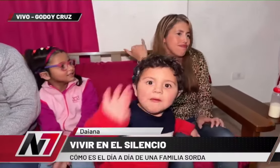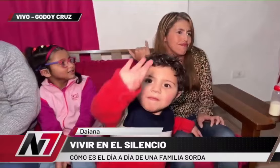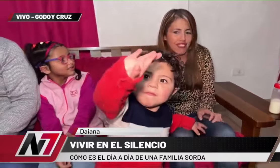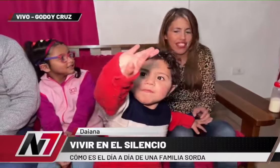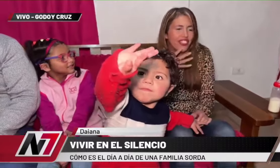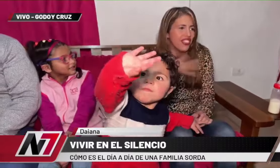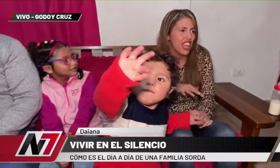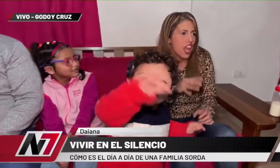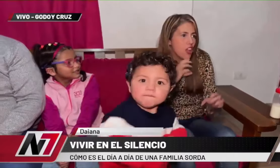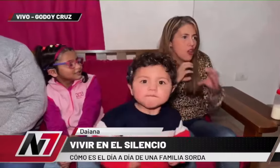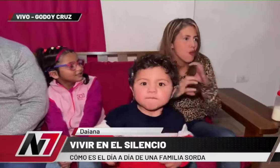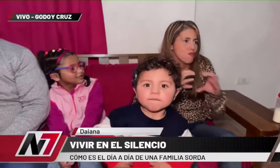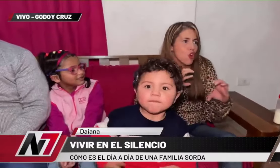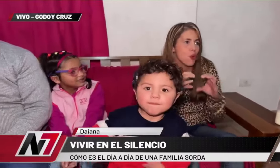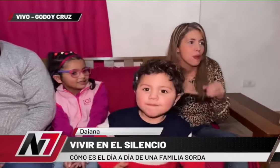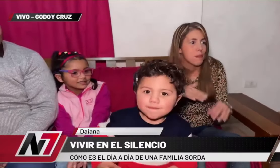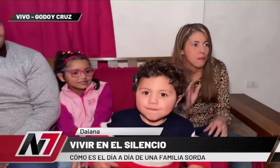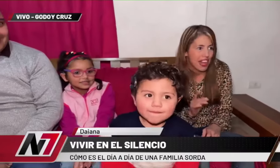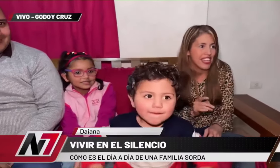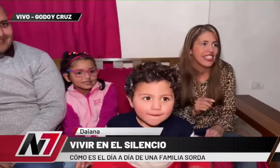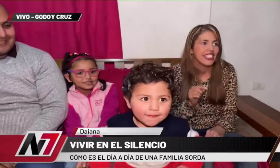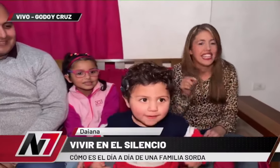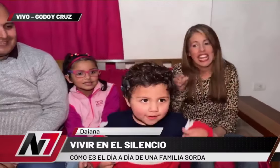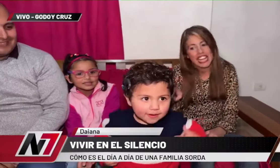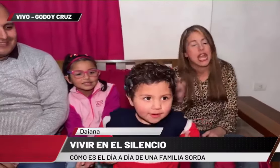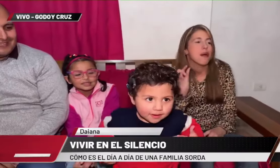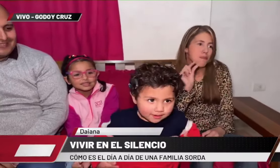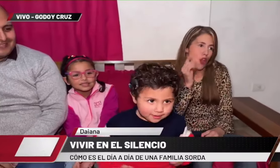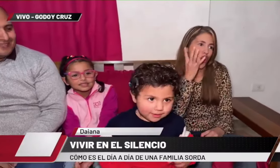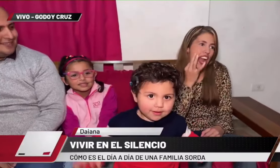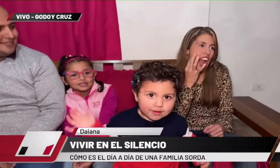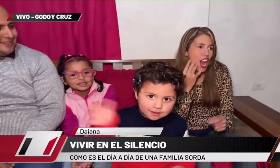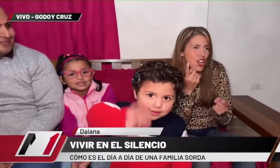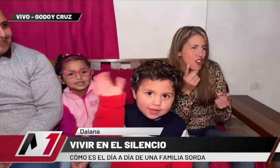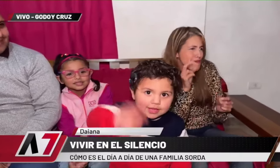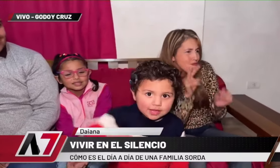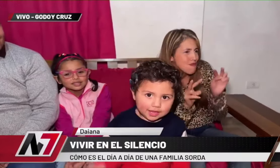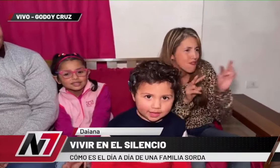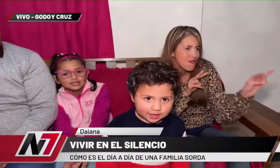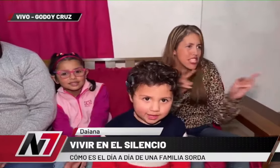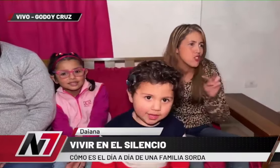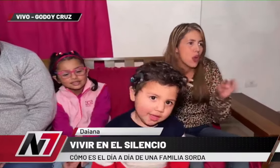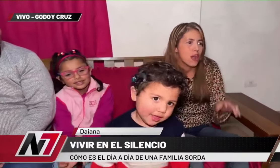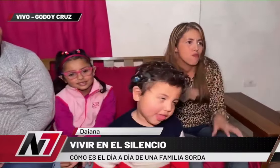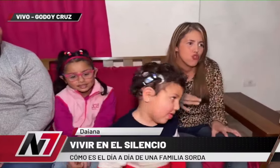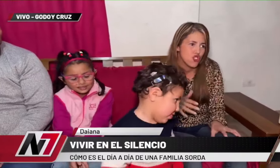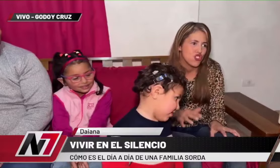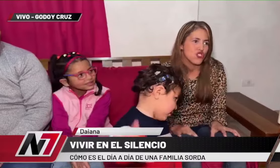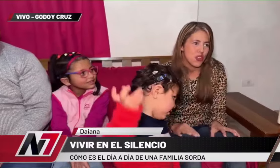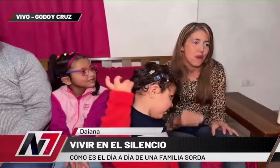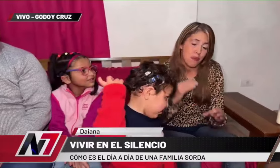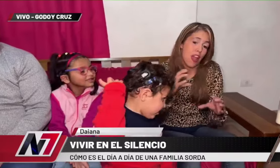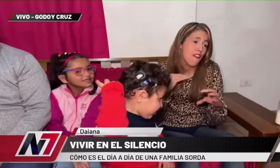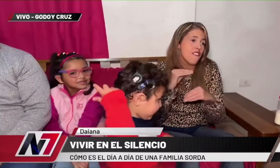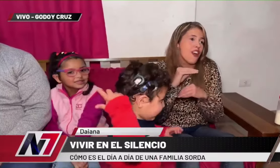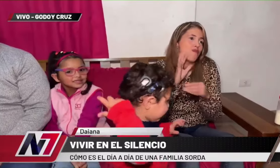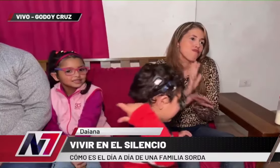Entonces ellos van adquiriendo de a poco la lengua de señas y ellos van entendiendo, ¿sí? Y nos comunicamos